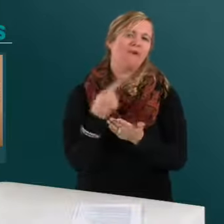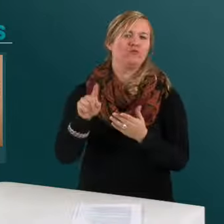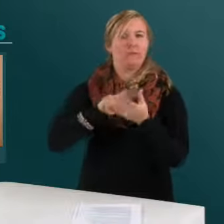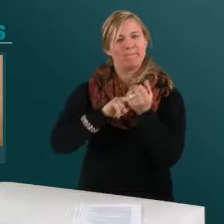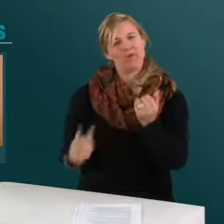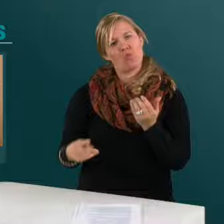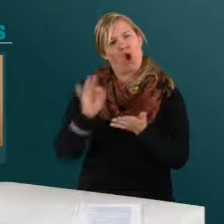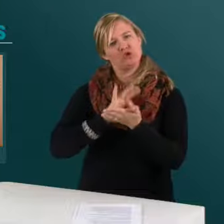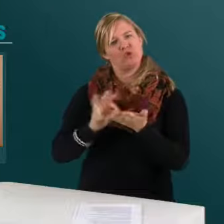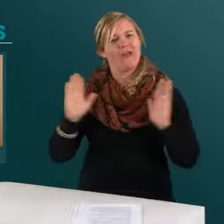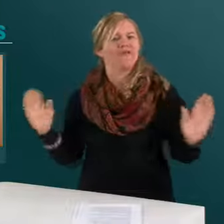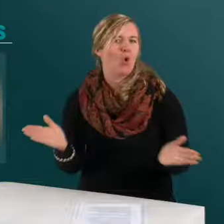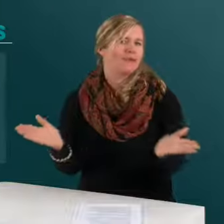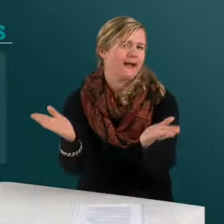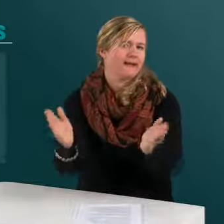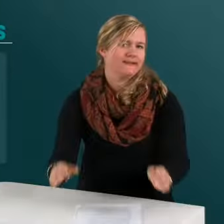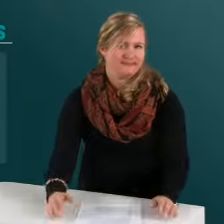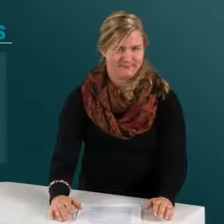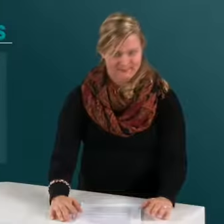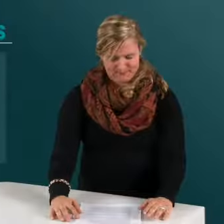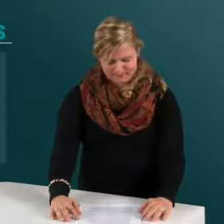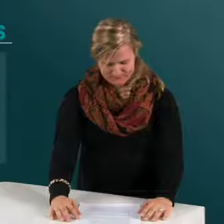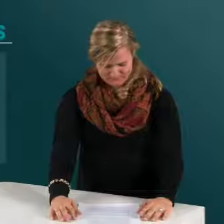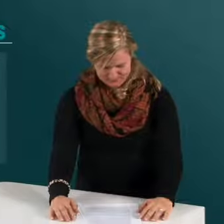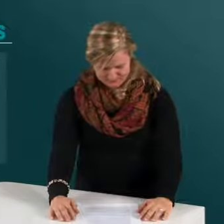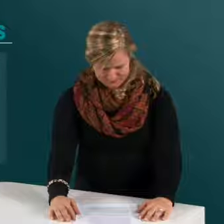geld für die förderung der bilingualen schulen sammeln